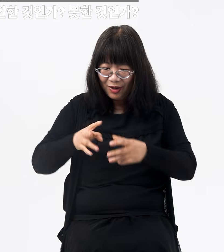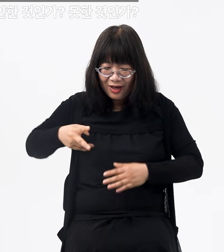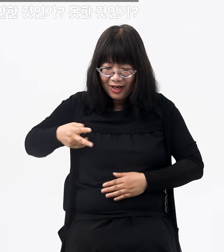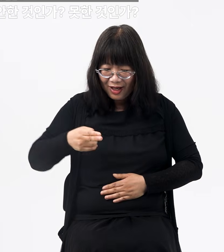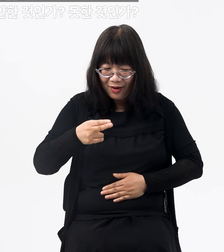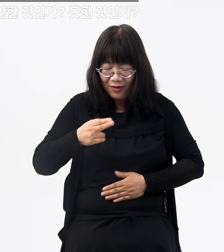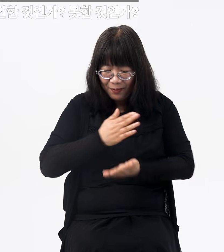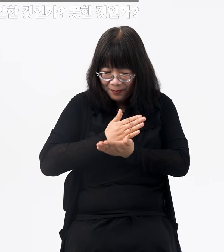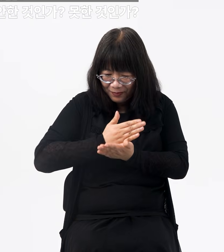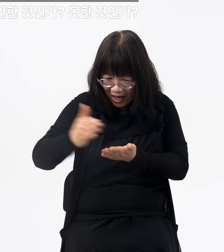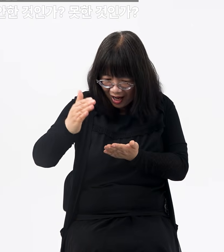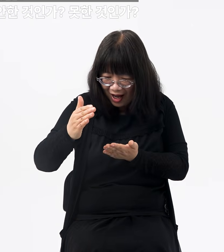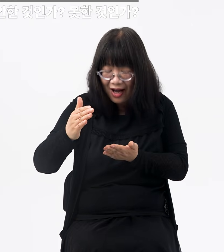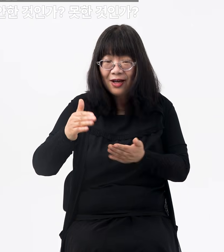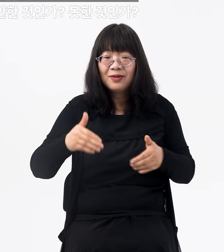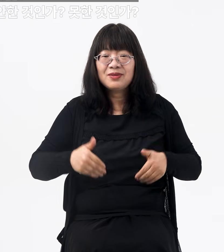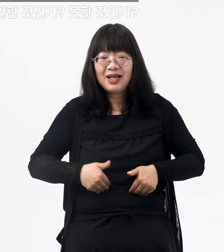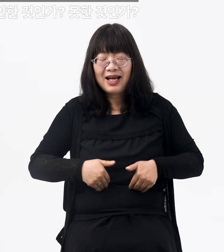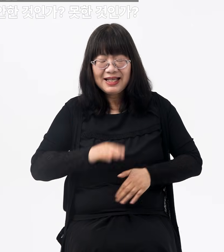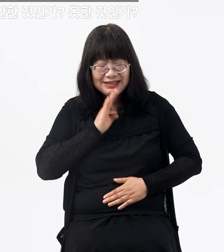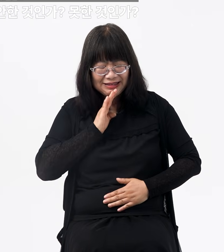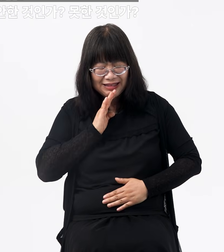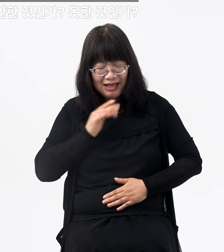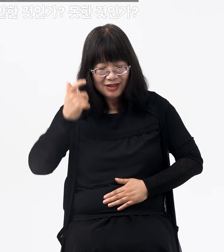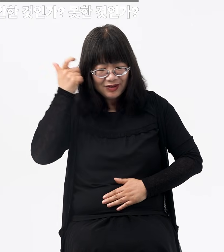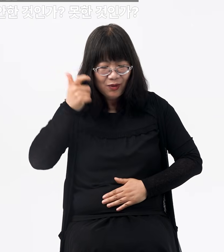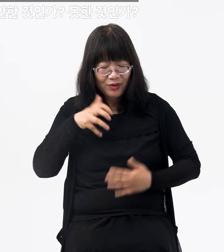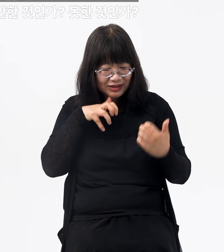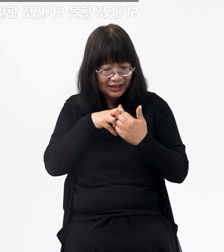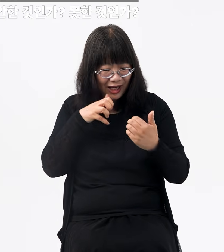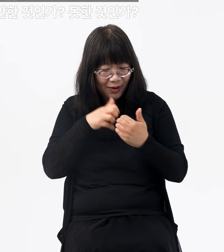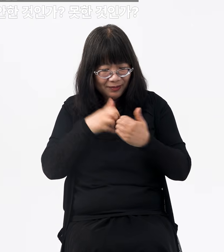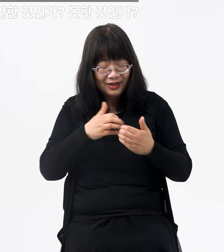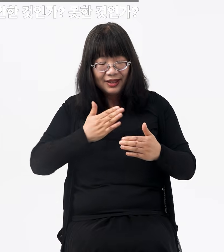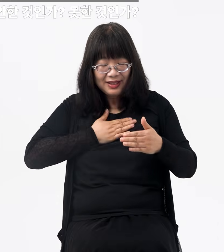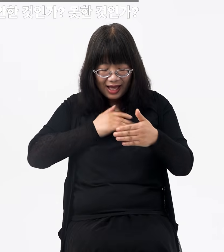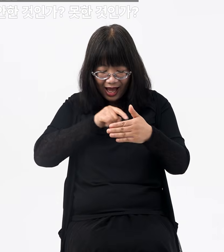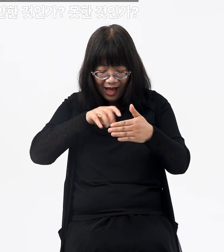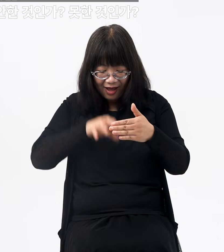되는 진짜 싸움이 영적으로 내 안에 있단 말이죠.